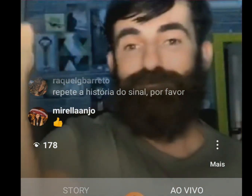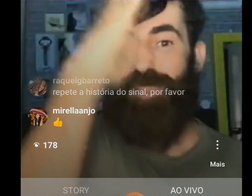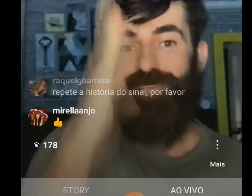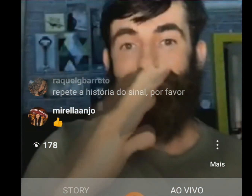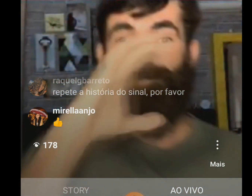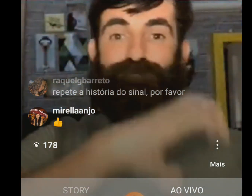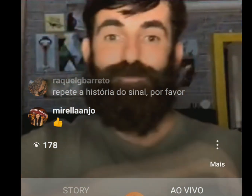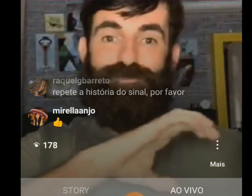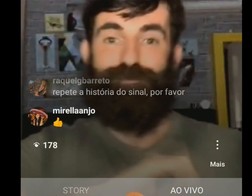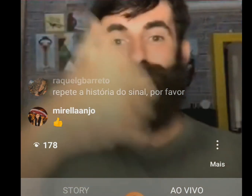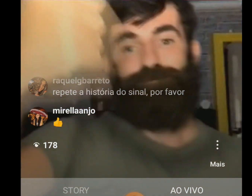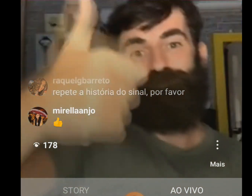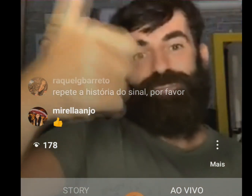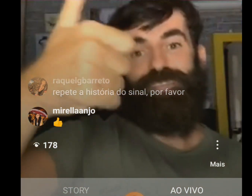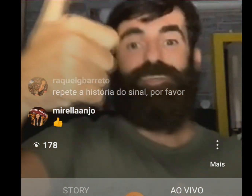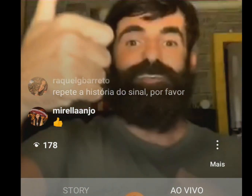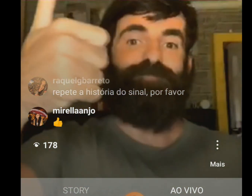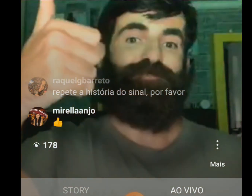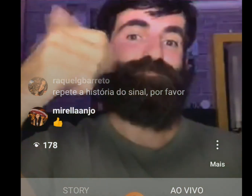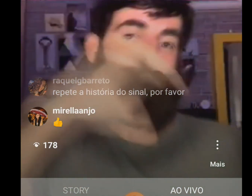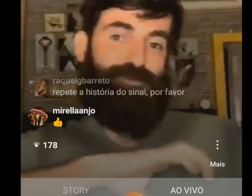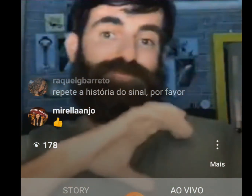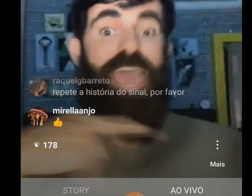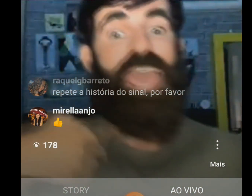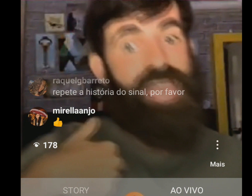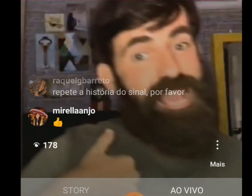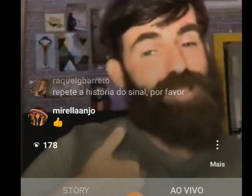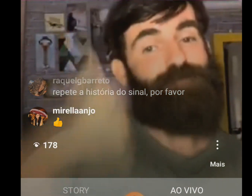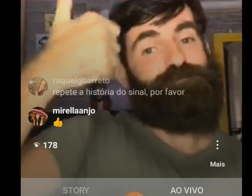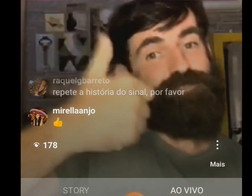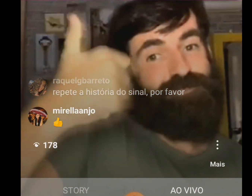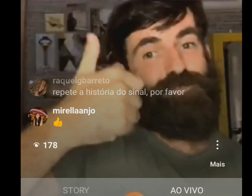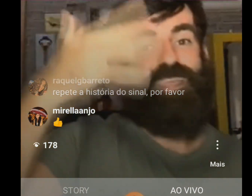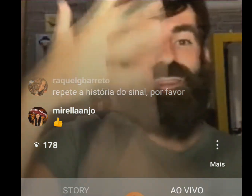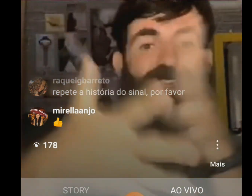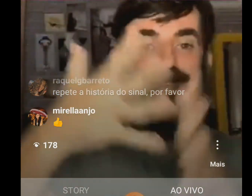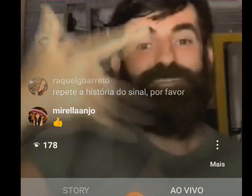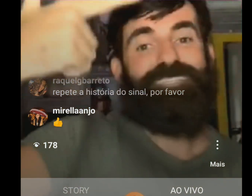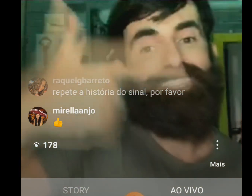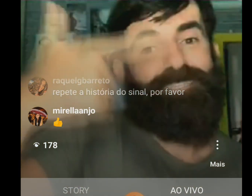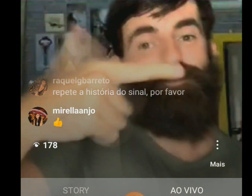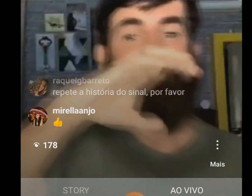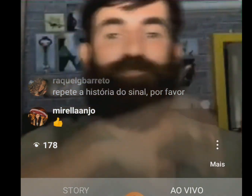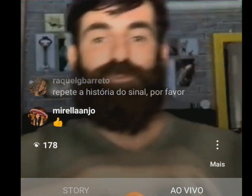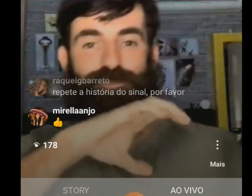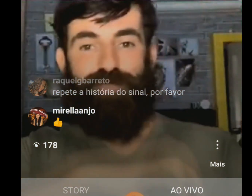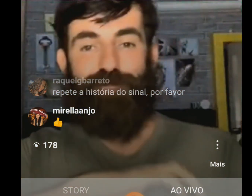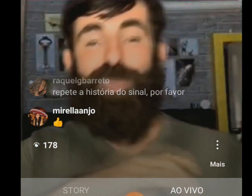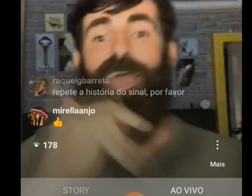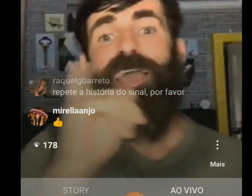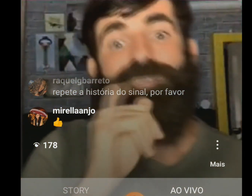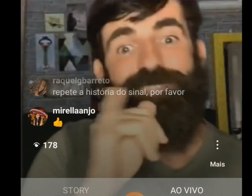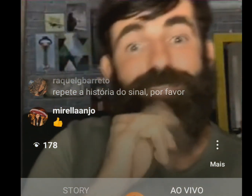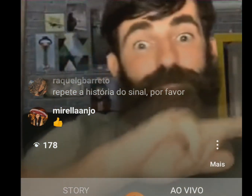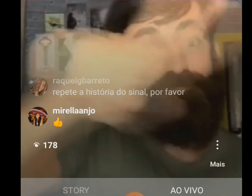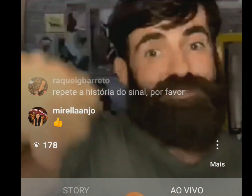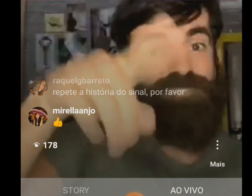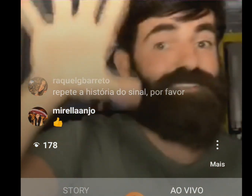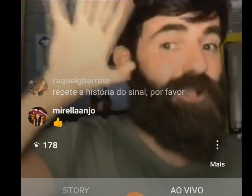no Brasil o português é a primeira língua. Eu, por exemplo, a minha primeira língua é Libras, a segunda é o português. Por exemplo, vocês que são ouvintes,